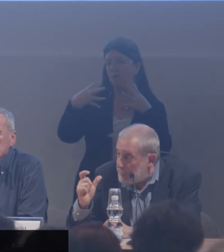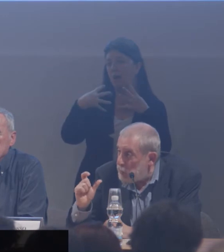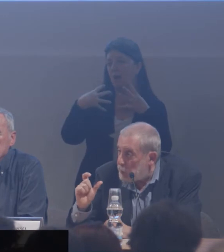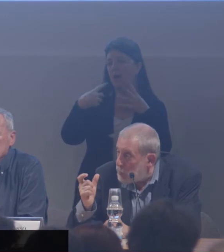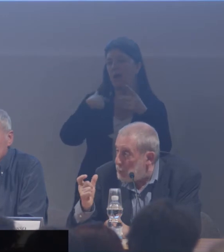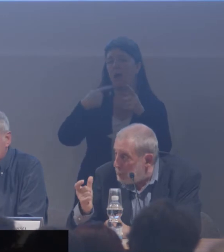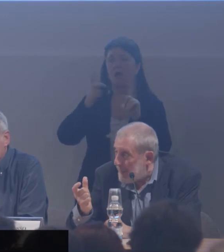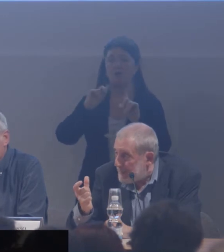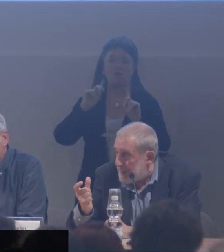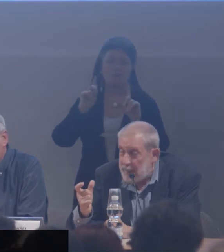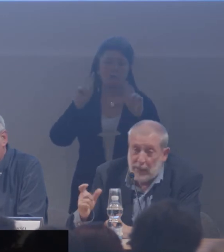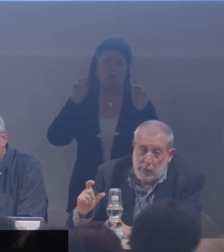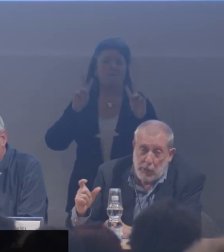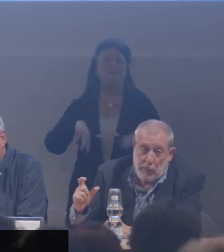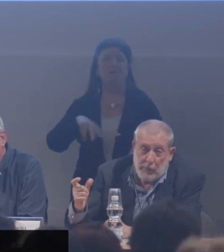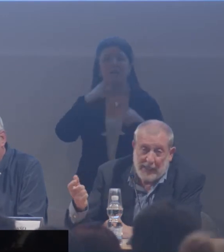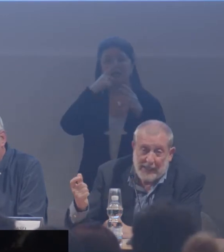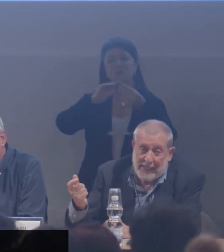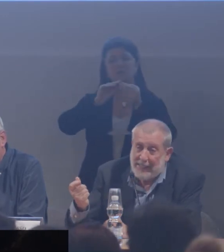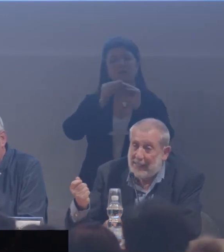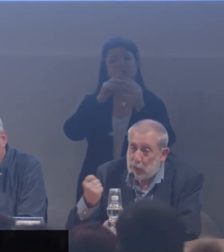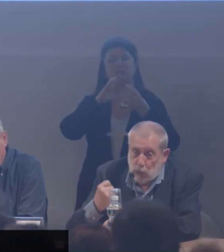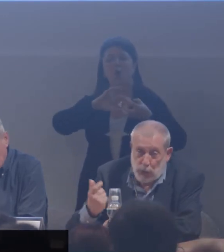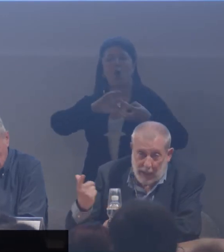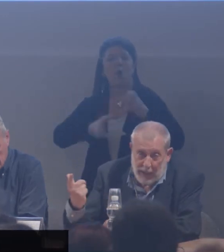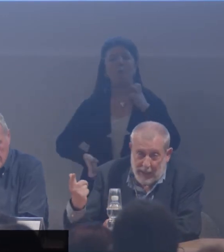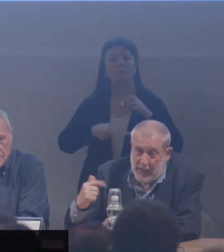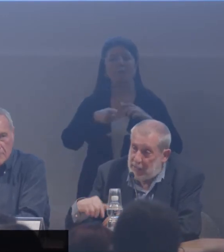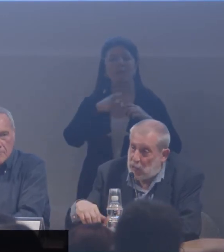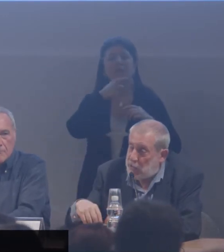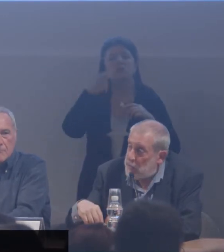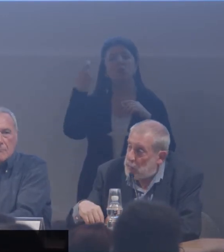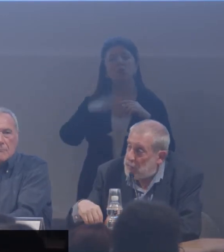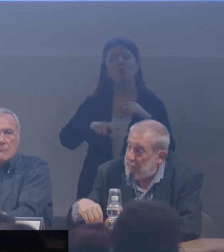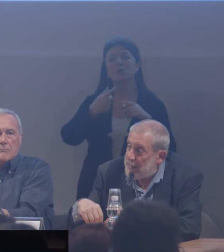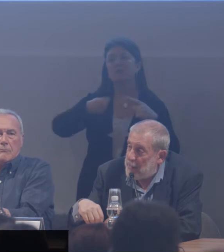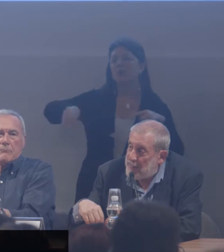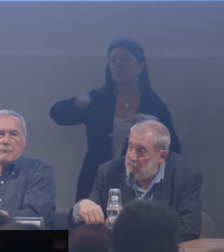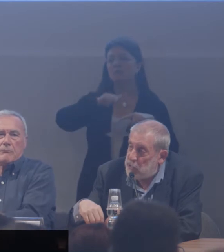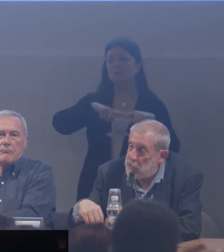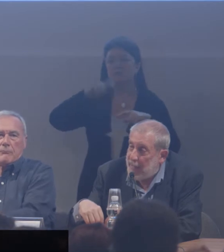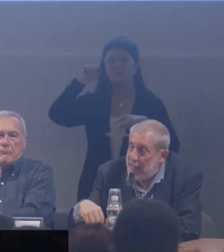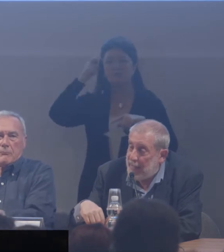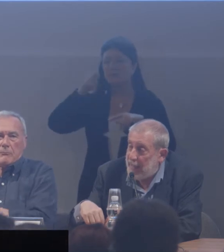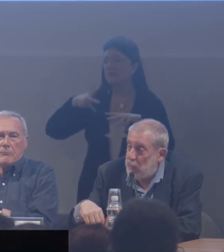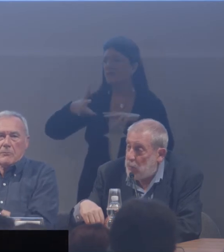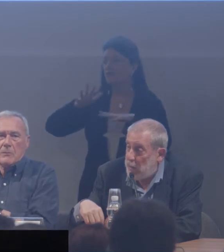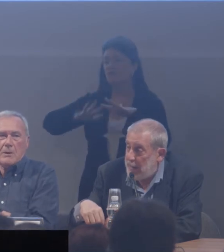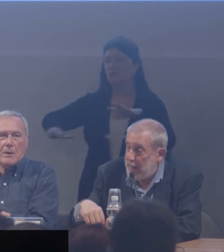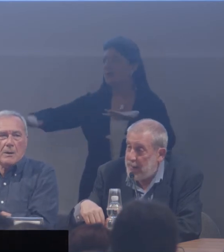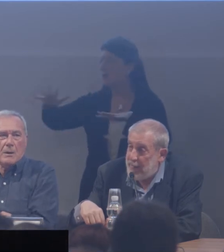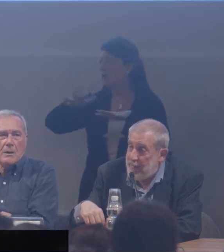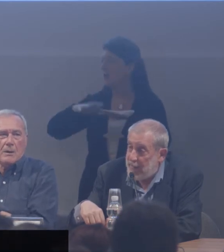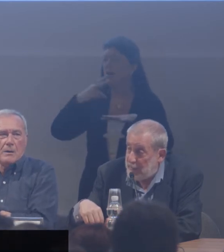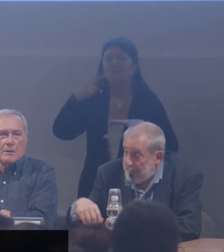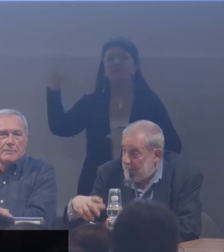un tantino più complessa, proprio per la stessa natura di Cosa Nostra e della mafia siciliana, che allora